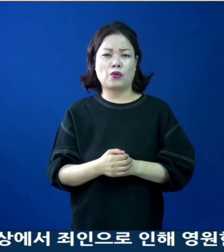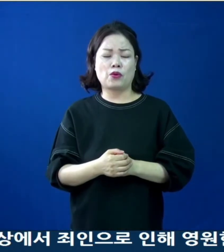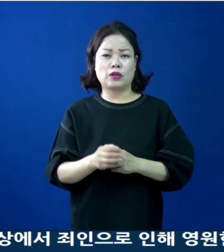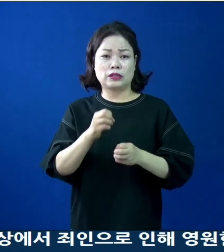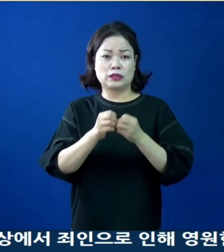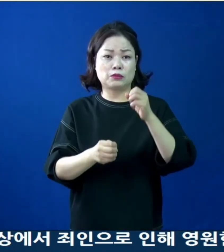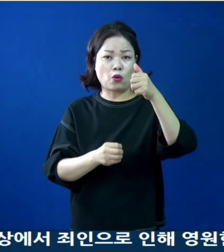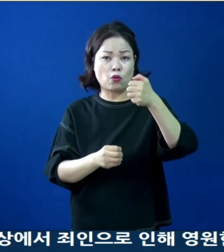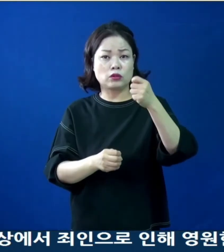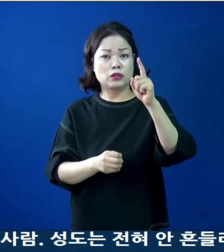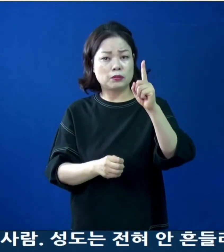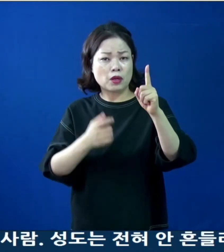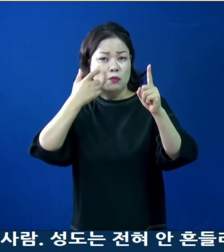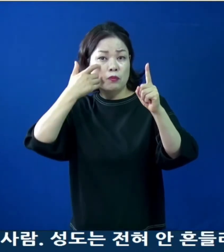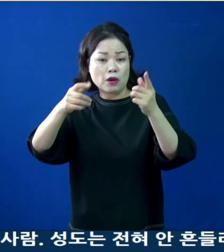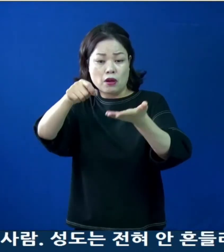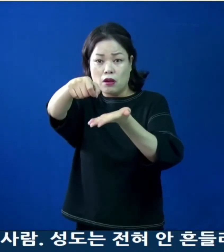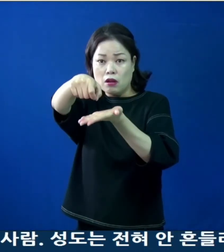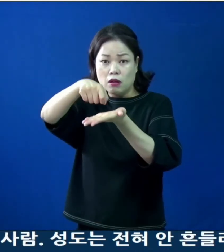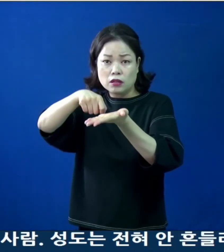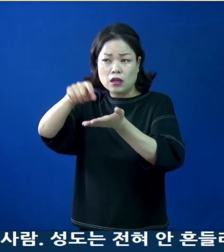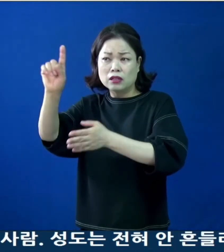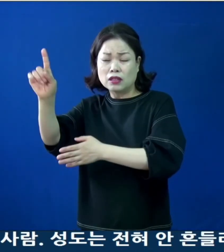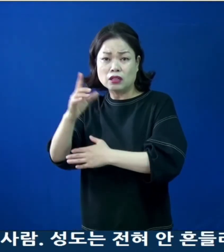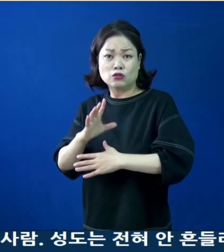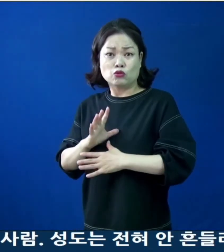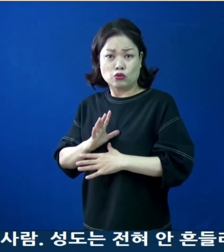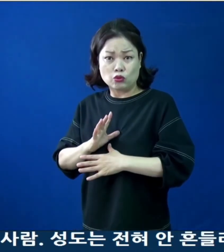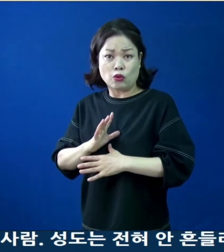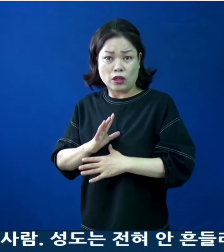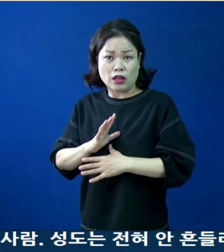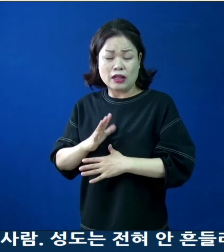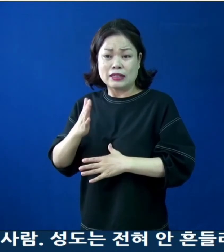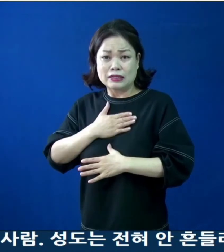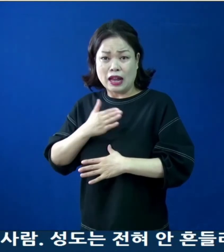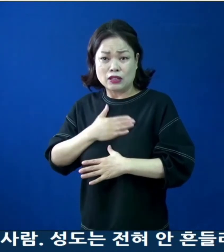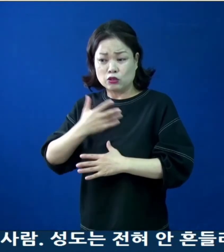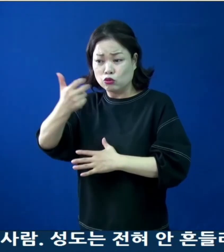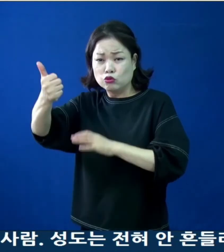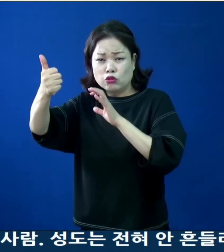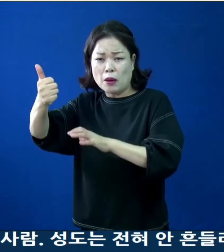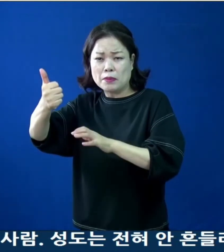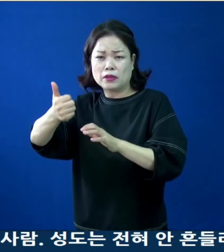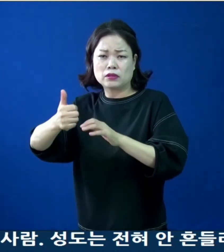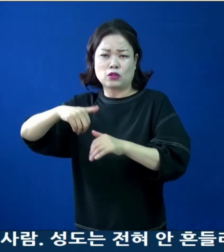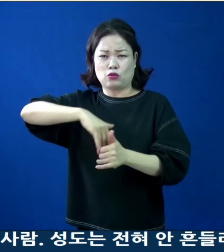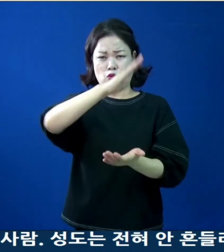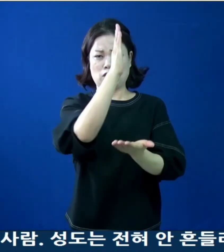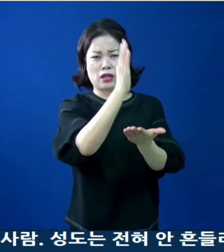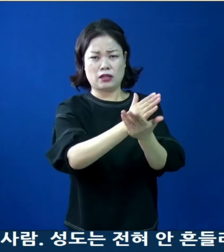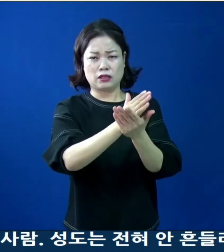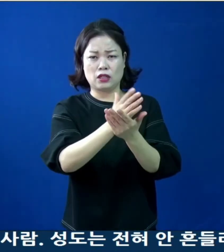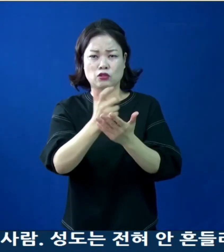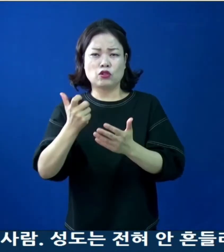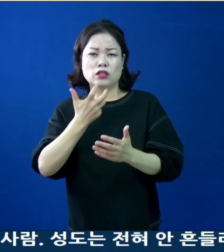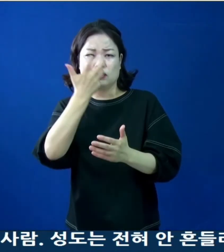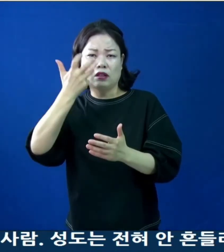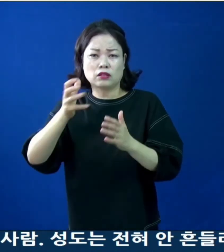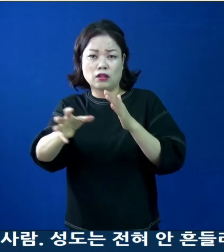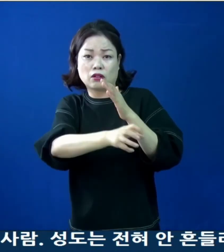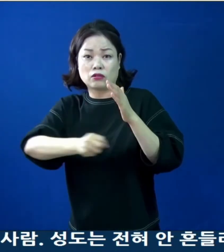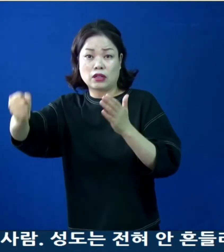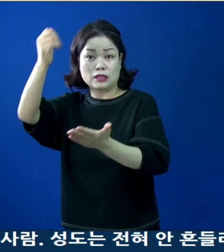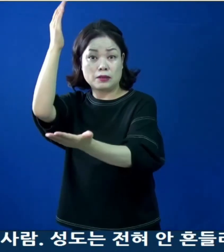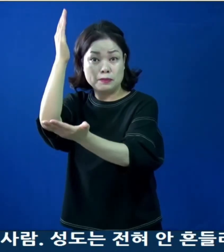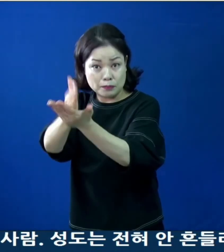시편 51편에서 아주 명확하게 기록합니다. 다윗이 두려워했던 것은 나를 주 앞에서 쫓아내지 마시며 주의 성령을 내게서 거두지